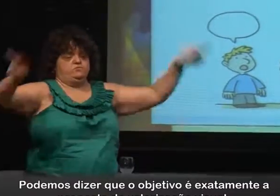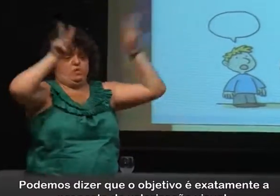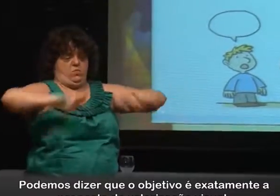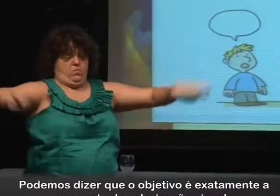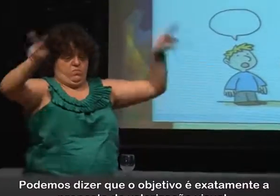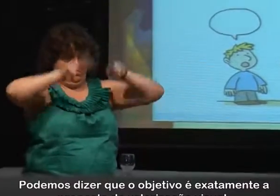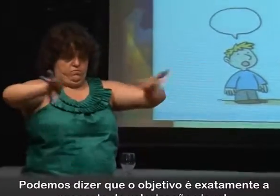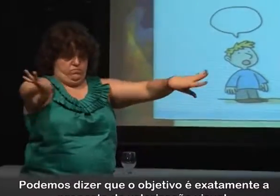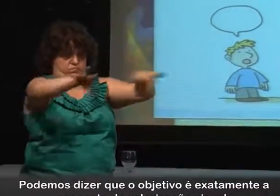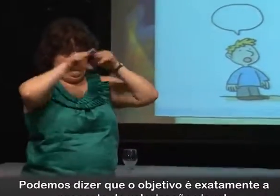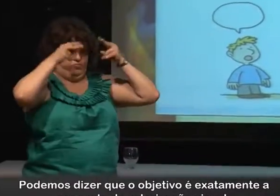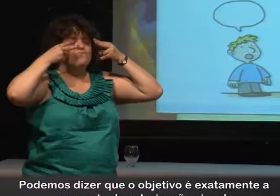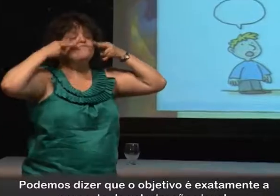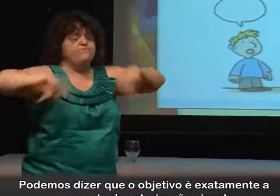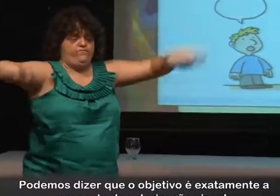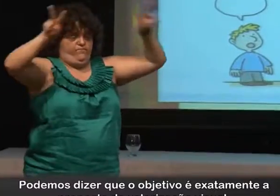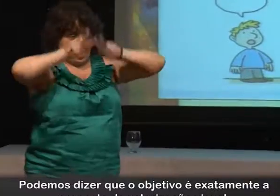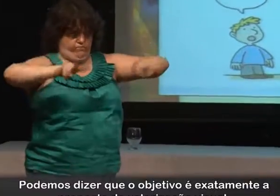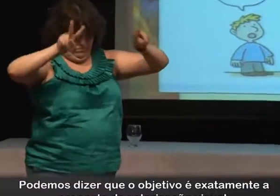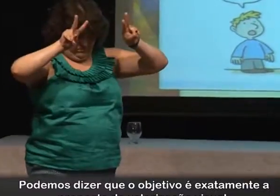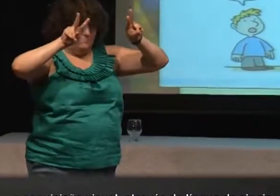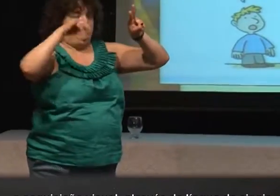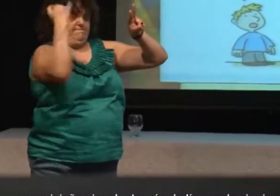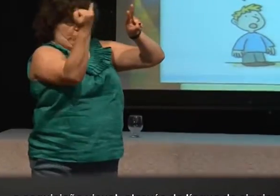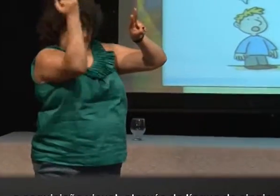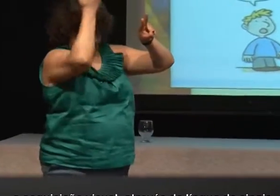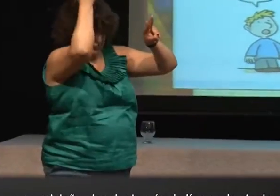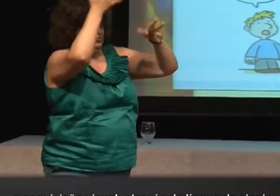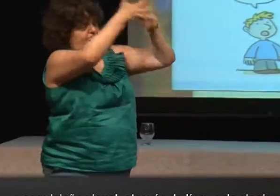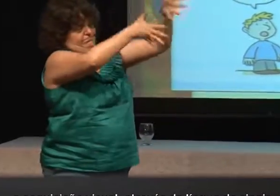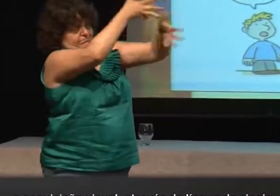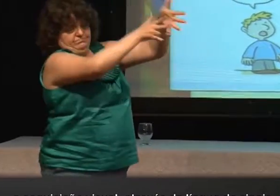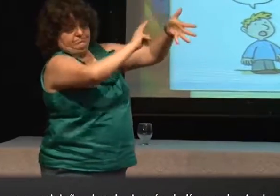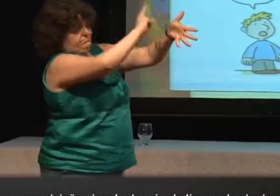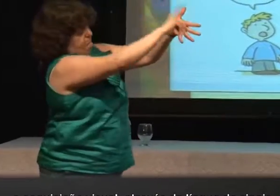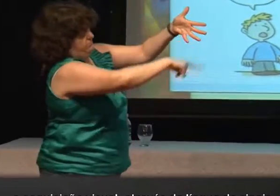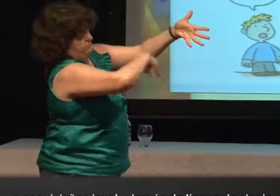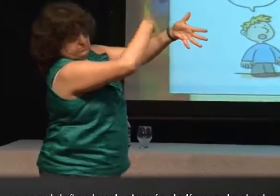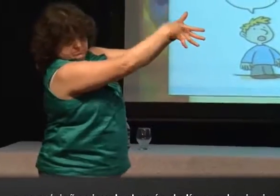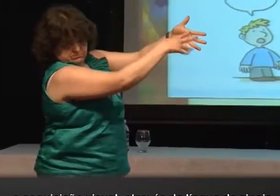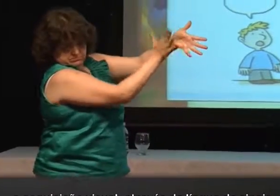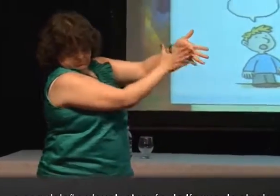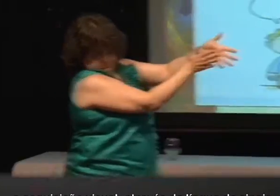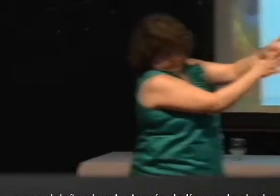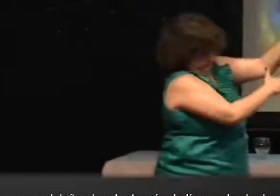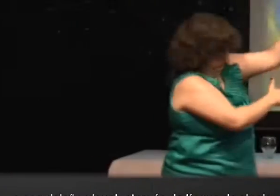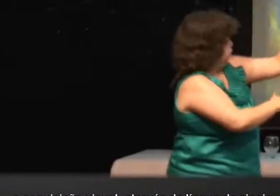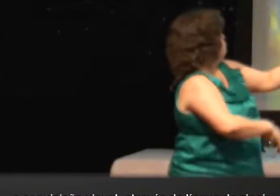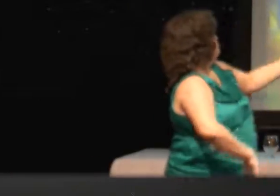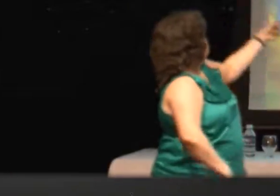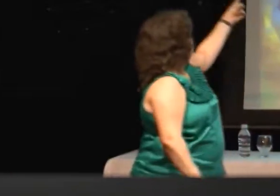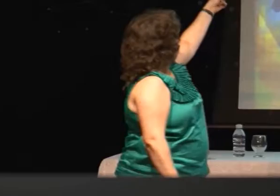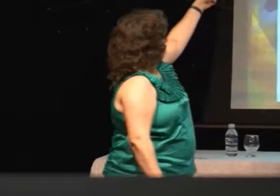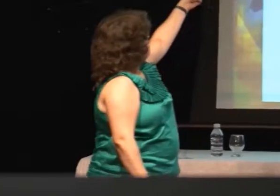a proposta de valorização visual, aquisição visual, através da língua de sinais.